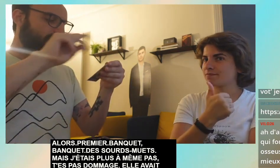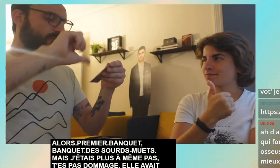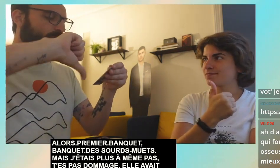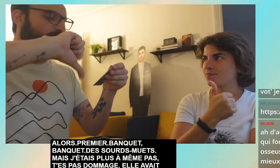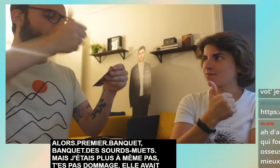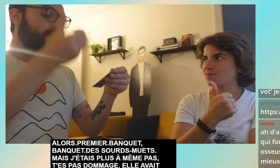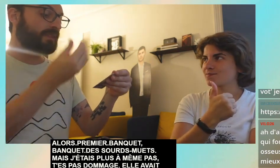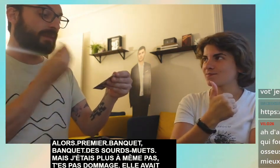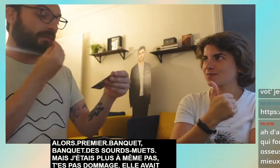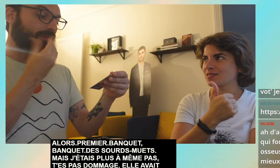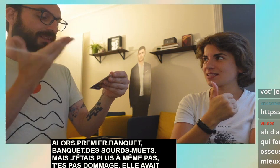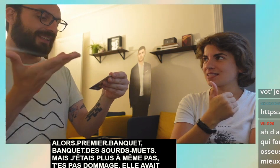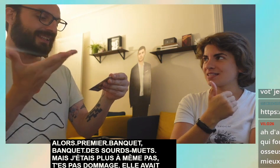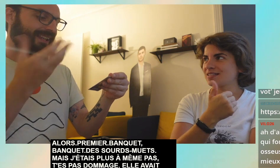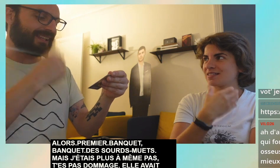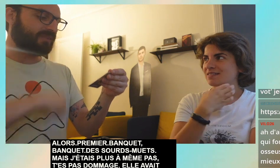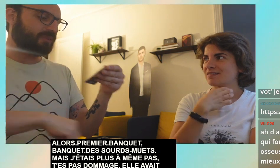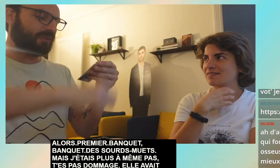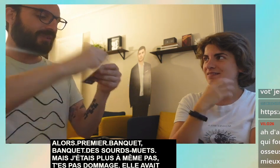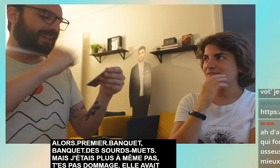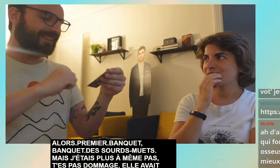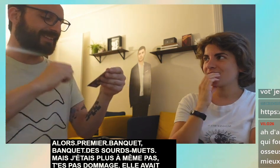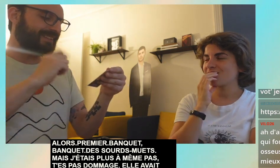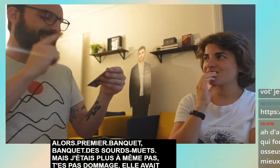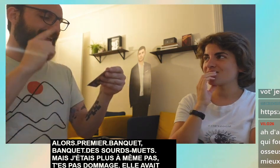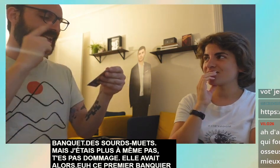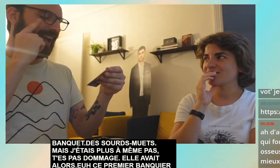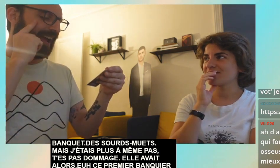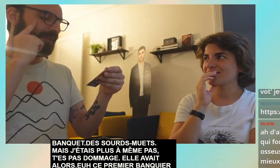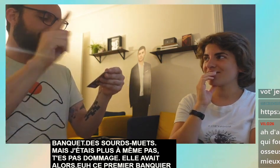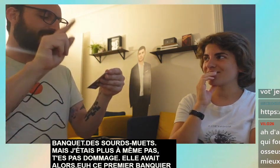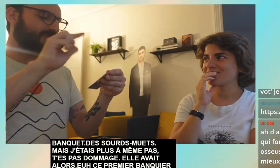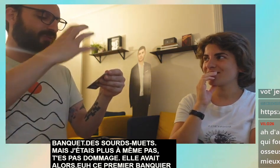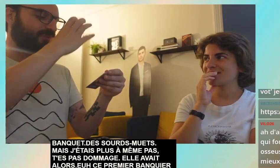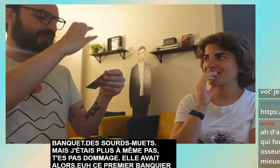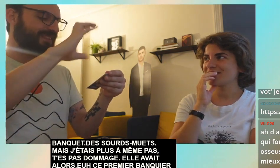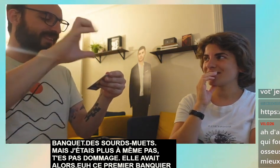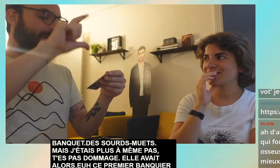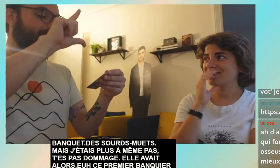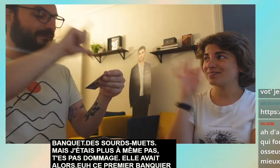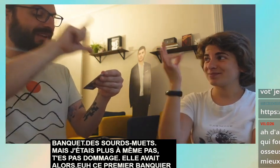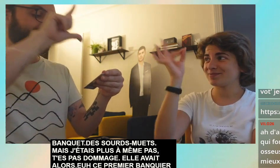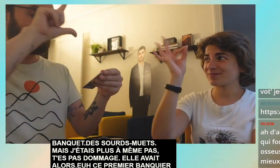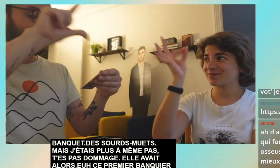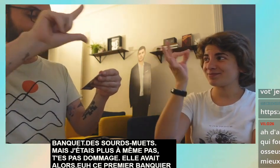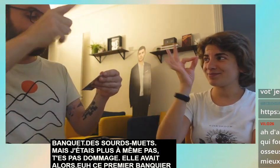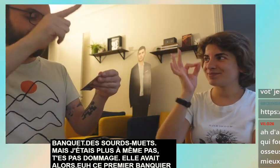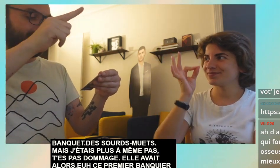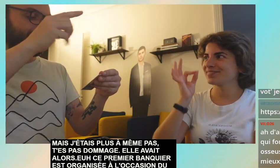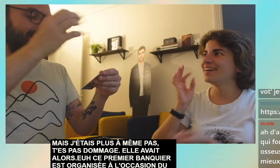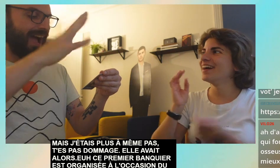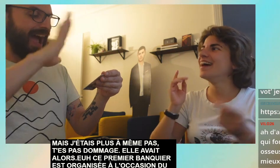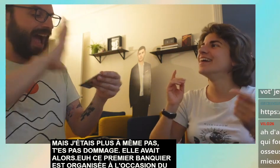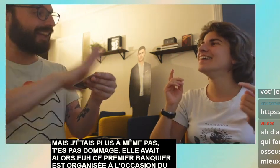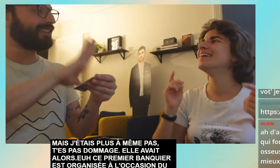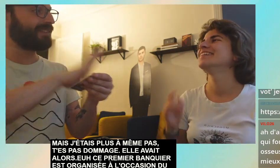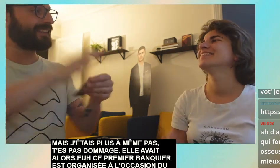ce premier banquet est organisé à l'occasion du 122e anniversaire